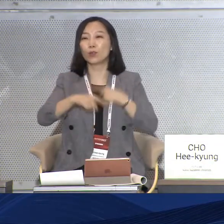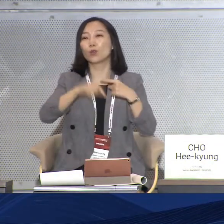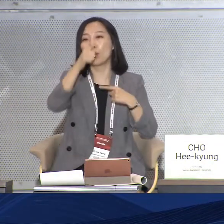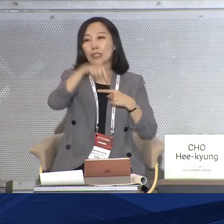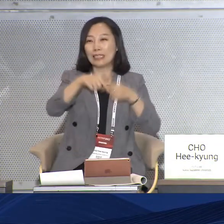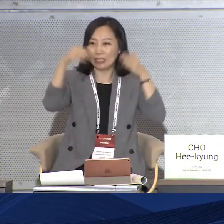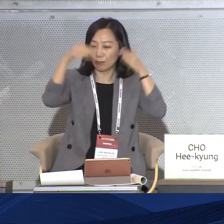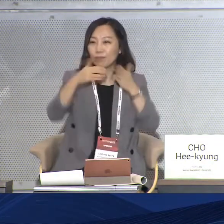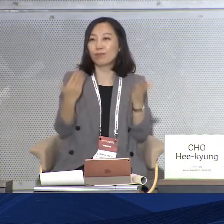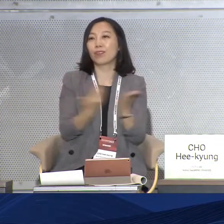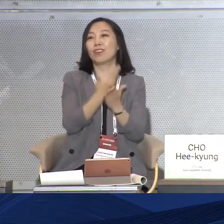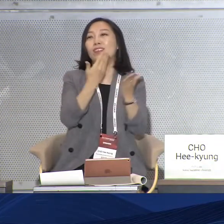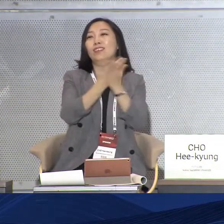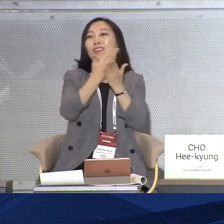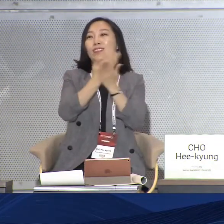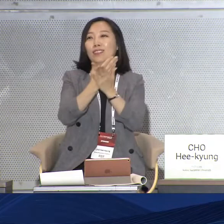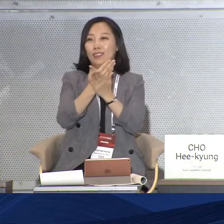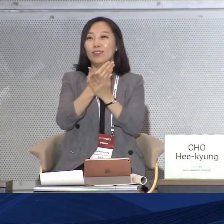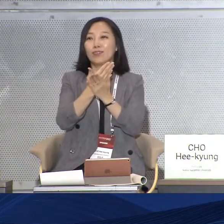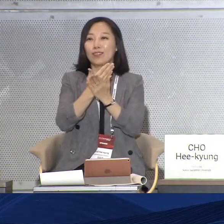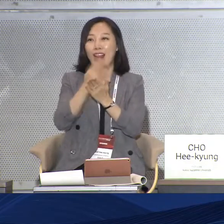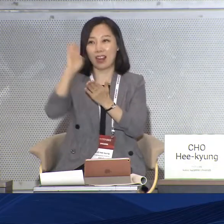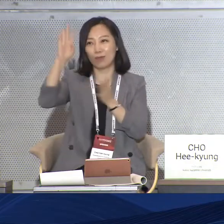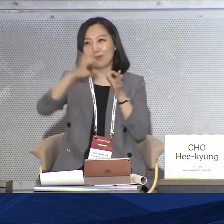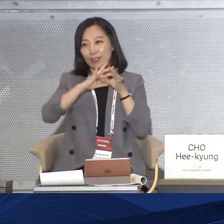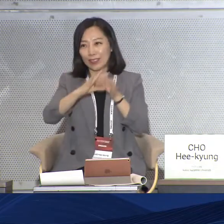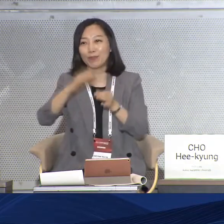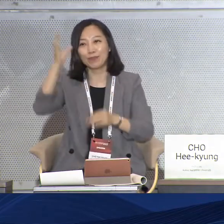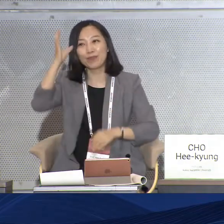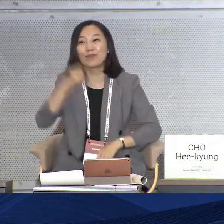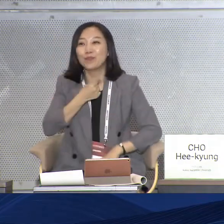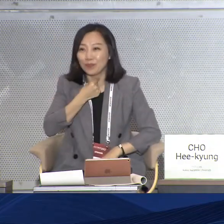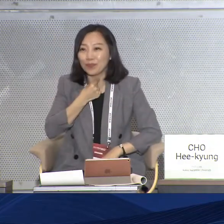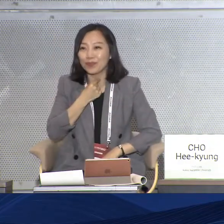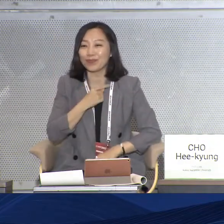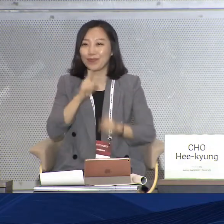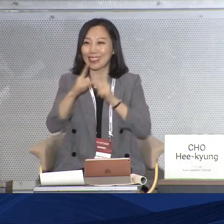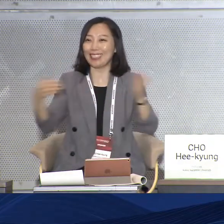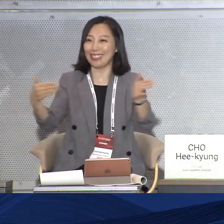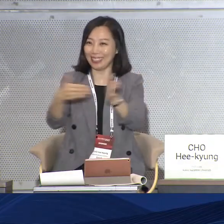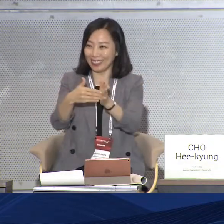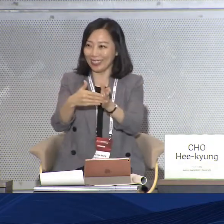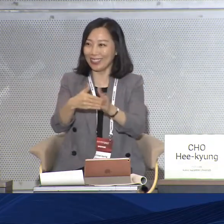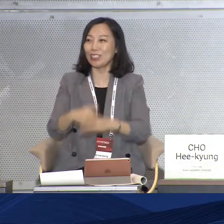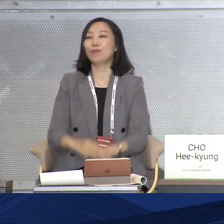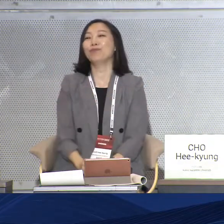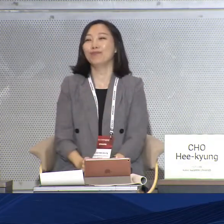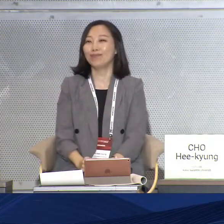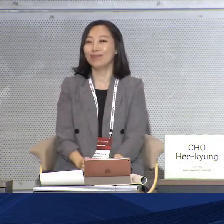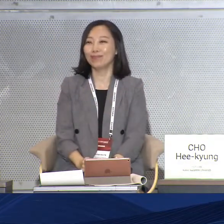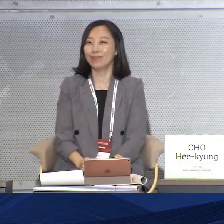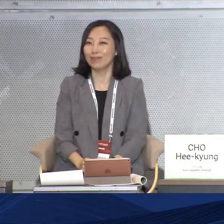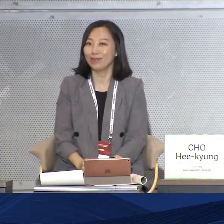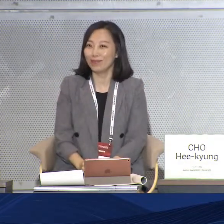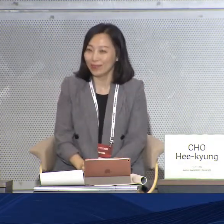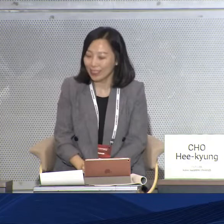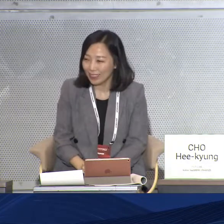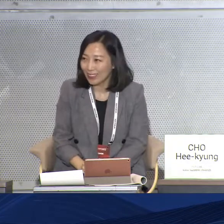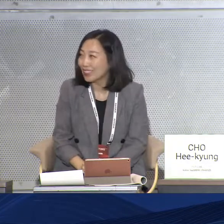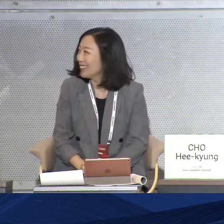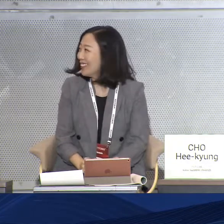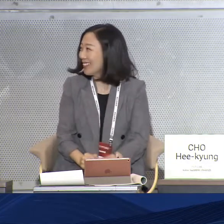오늘의 주제처럼 자유롭고 평화로운 세상이 되기 위해서 발전이 되는 모습을 기대해 봅니다. 이상으로 토론을